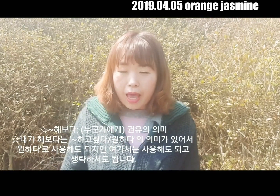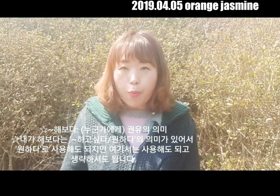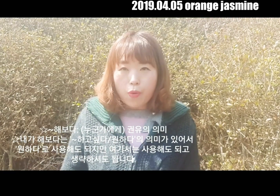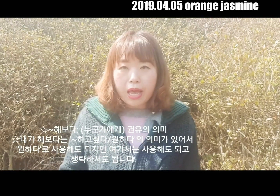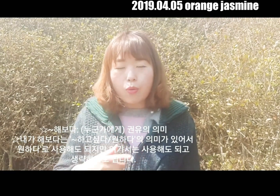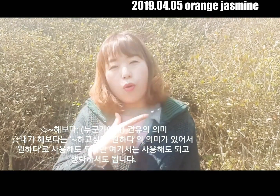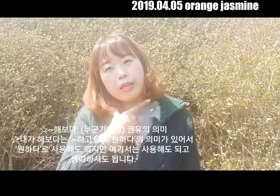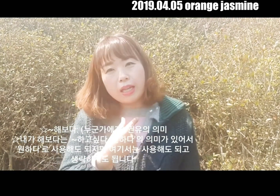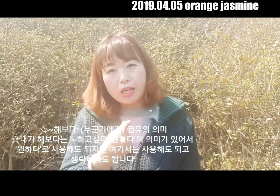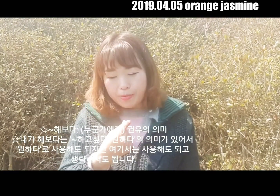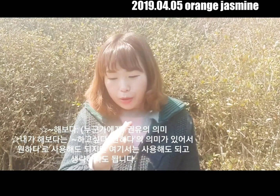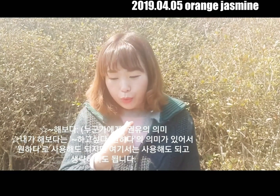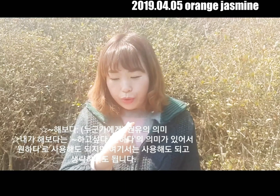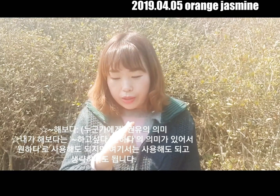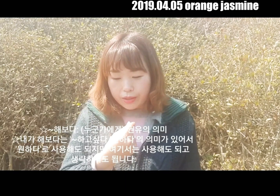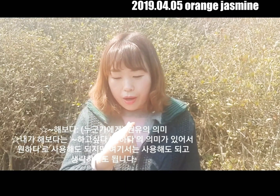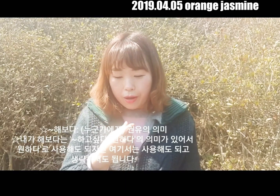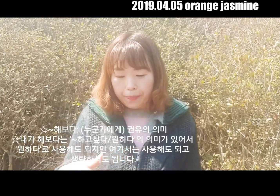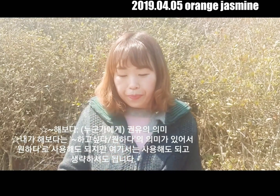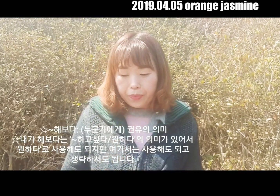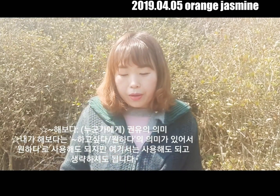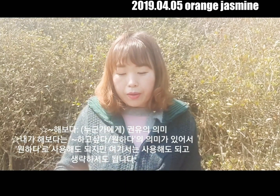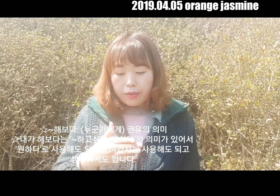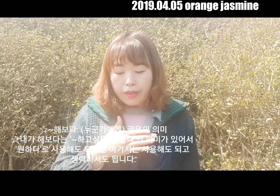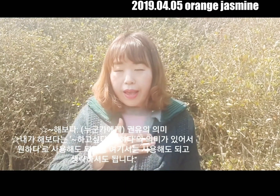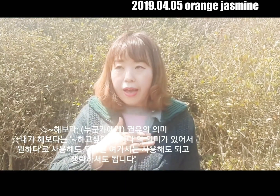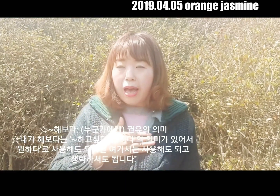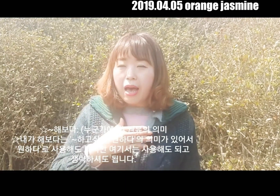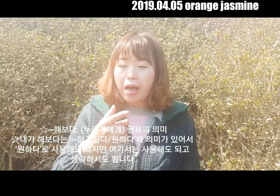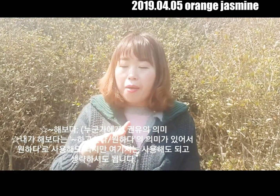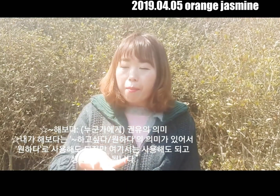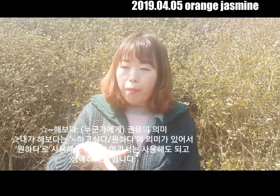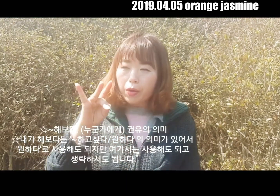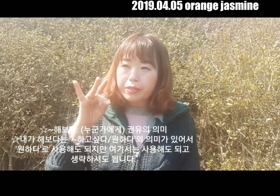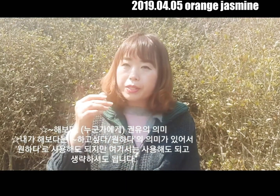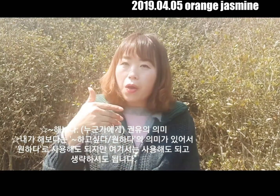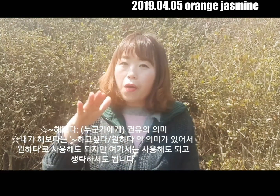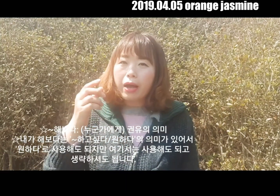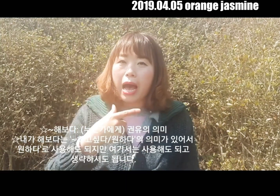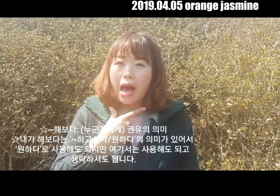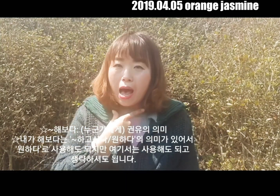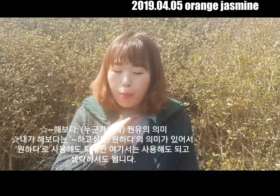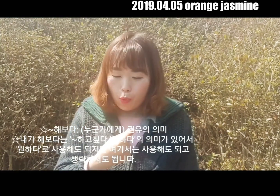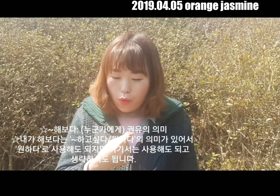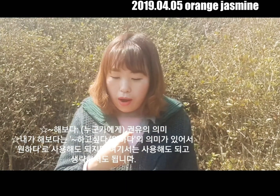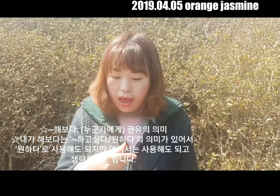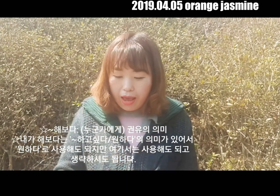근데 해볼래 원하다 의미도 있어서 내가 먼저